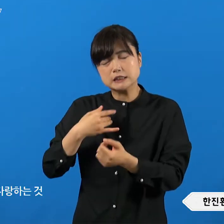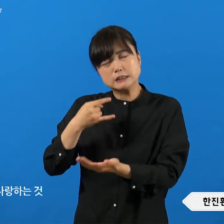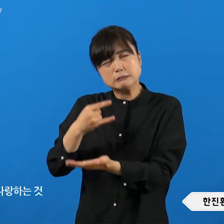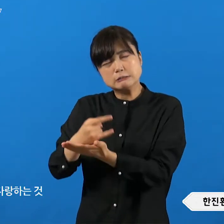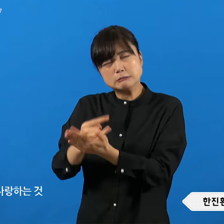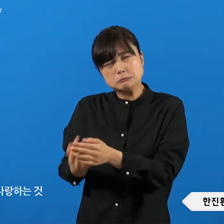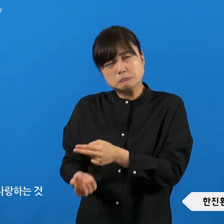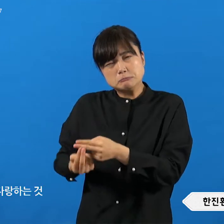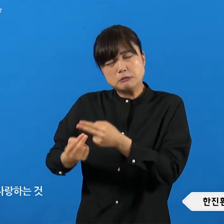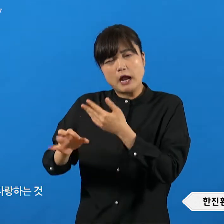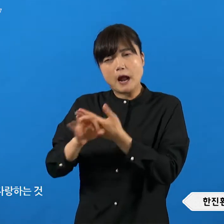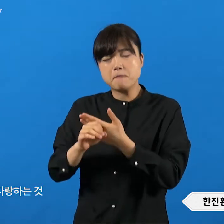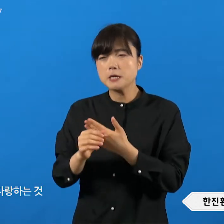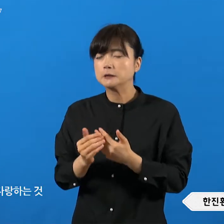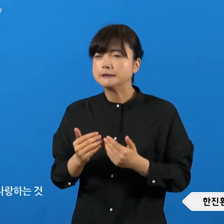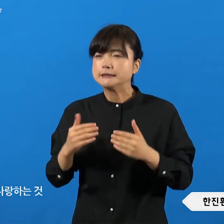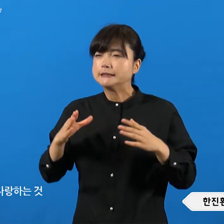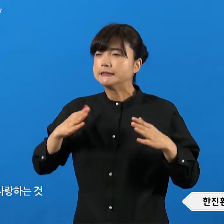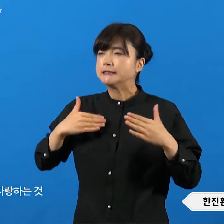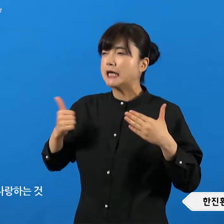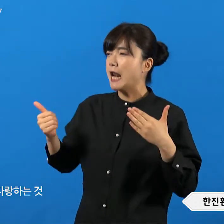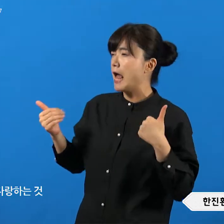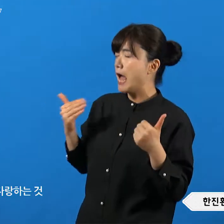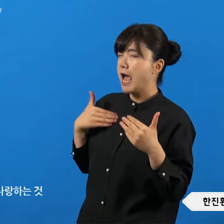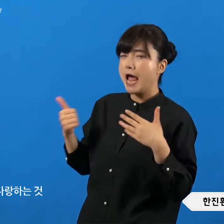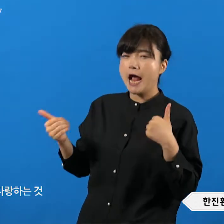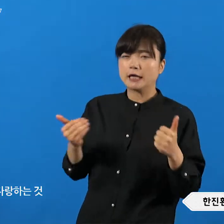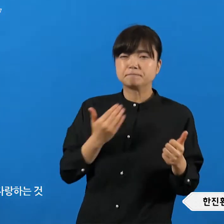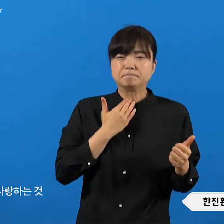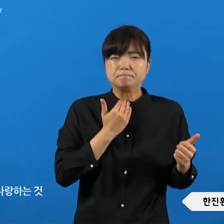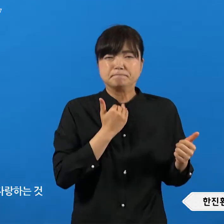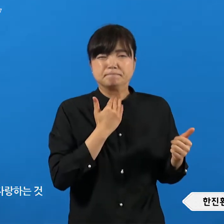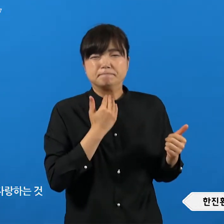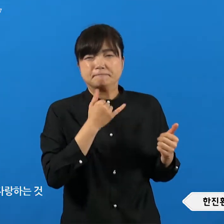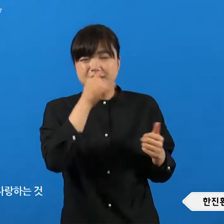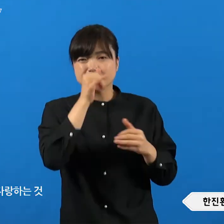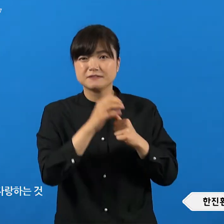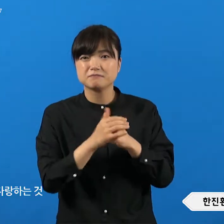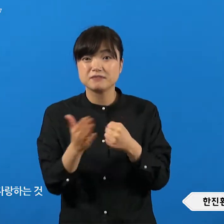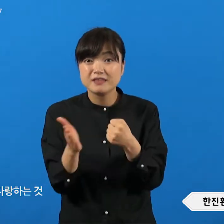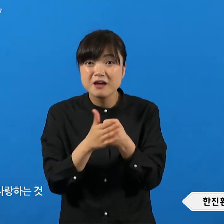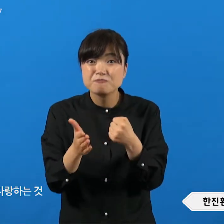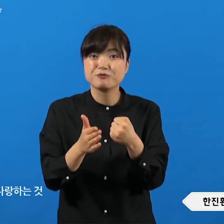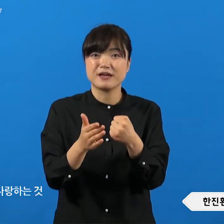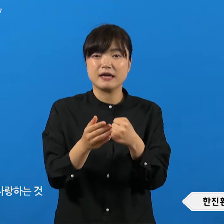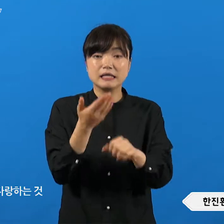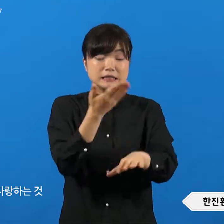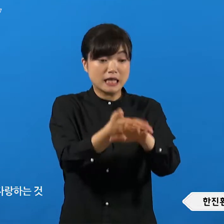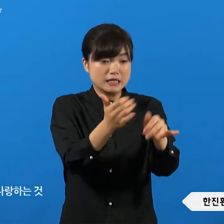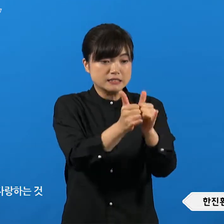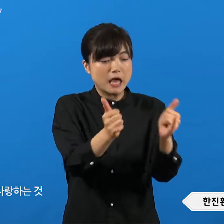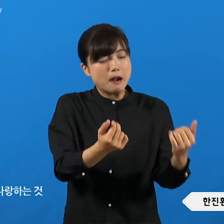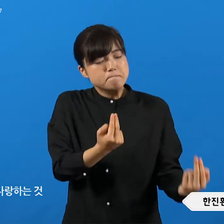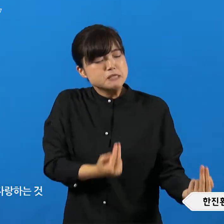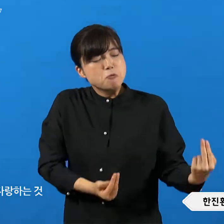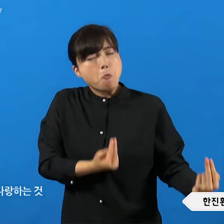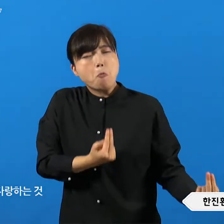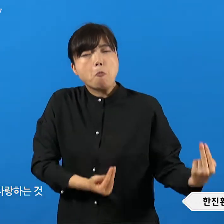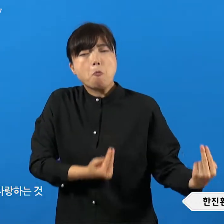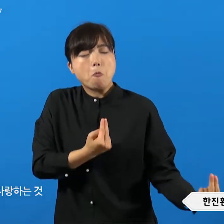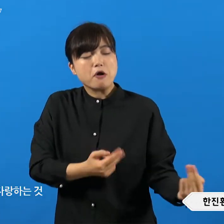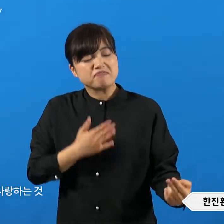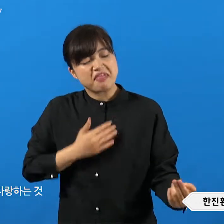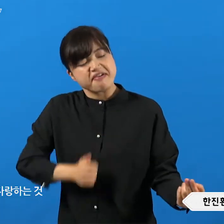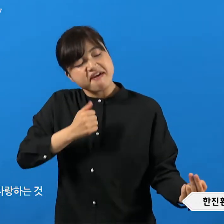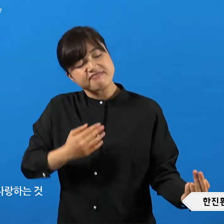쌓였다 싶으면 그 자랑하고 싶은 마음이 본능적으로 발동합니다. 그래서 다른 사람과 늘